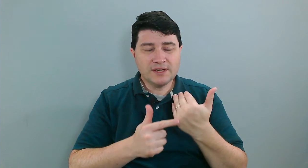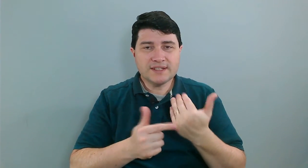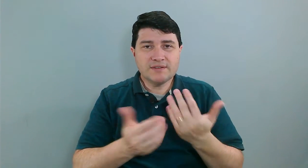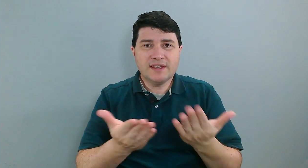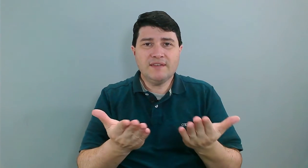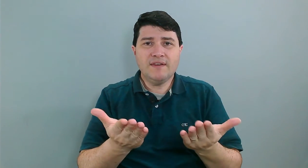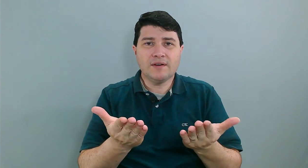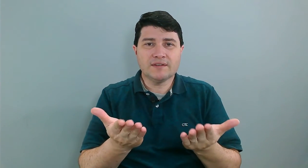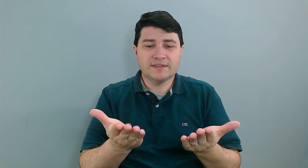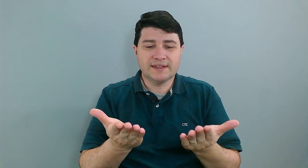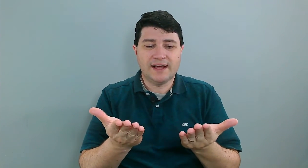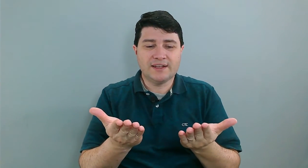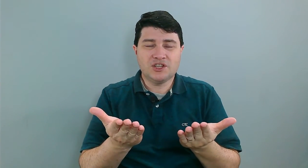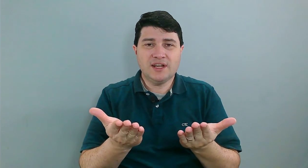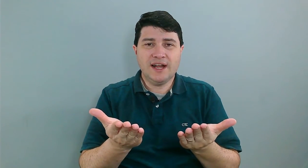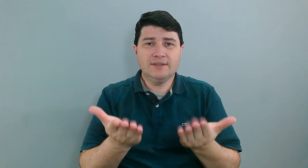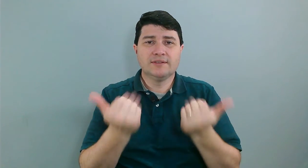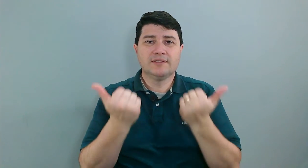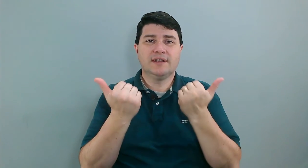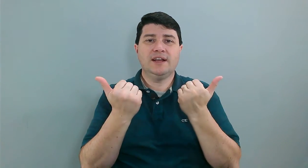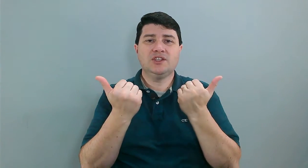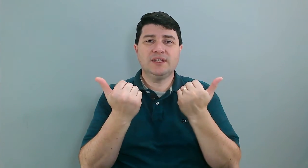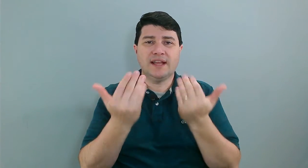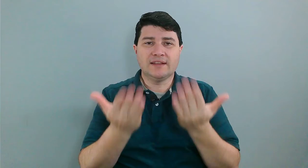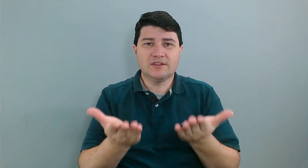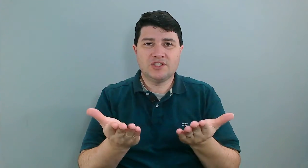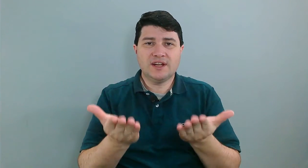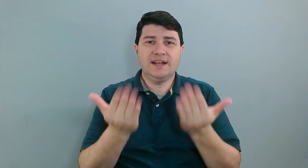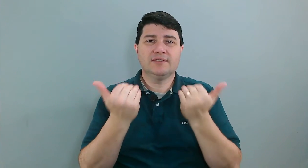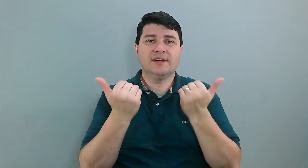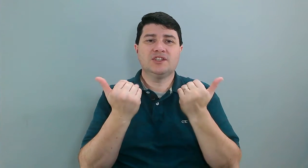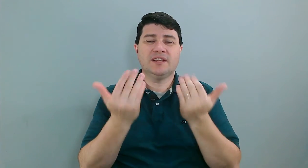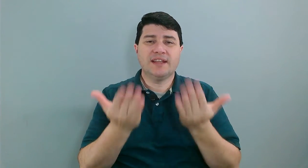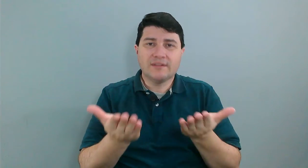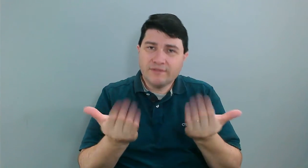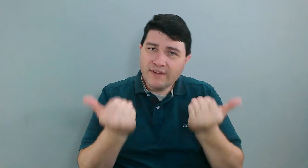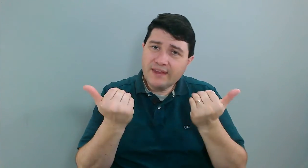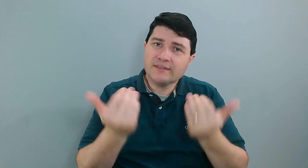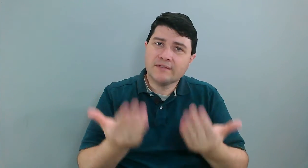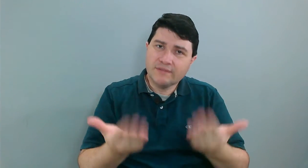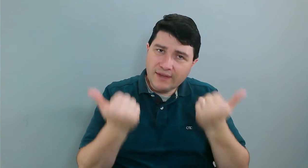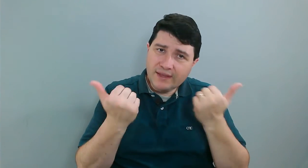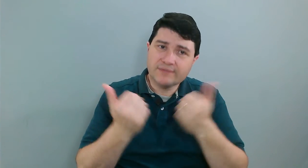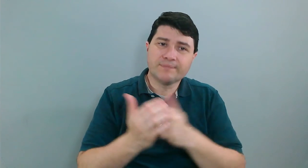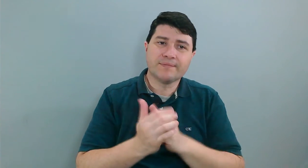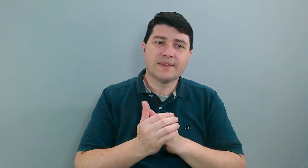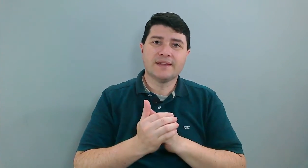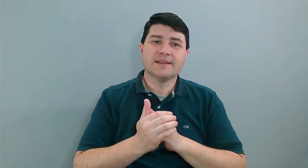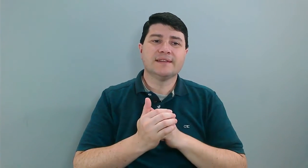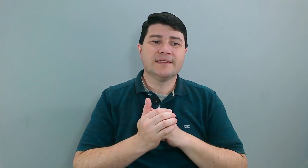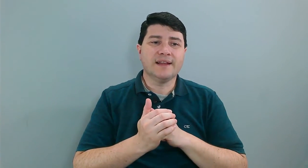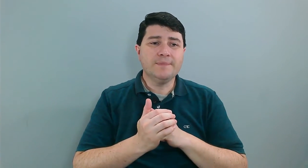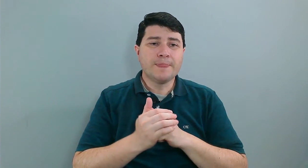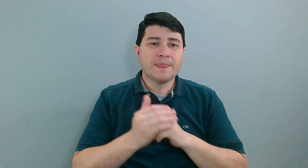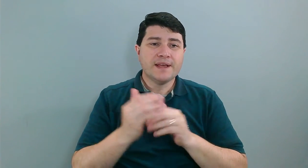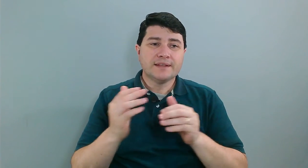aqui que vem, ó. Tá esticado, achatado, esticado, achatado. Vem, vem. Tá?